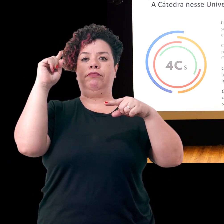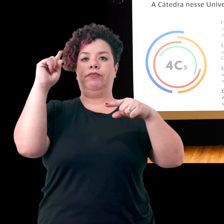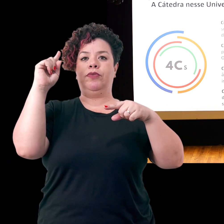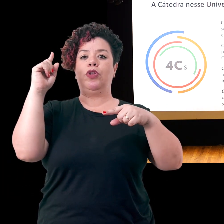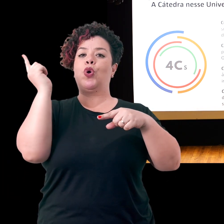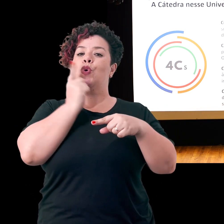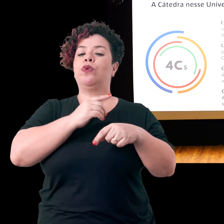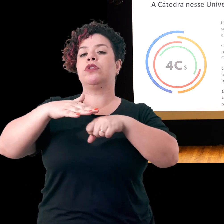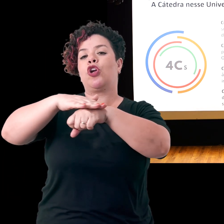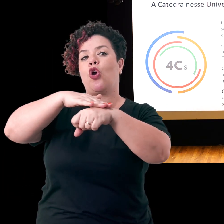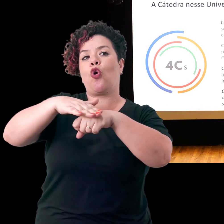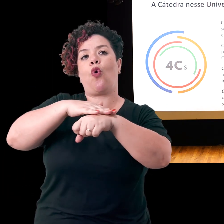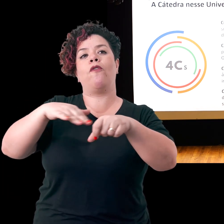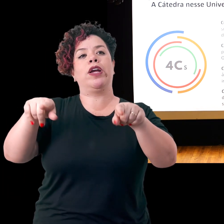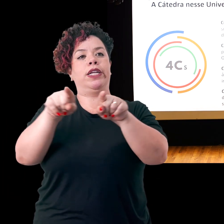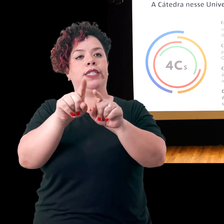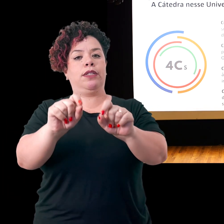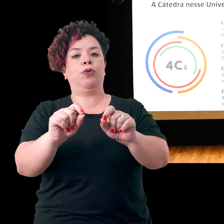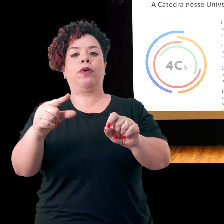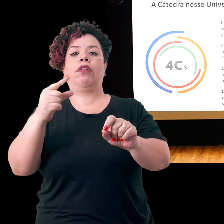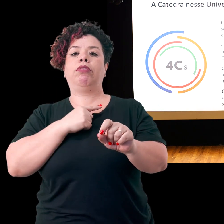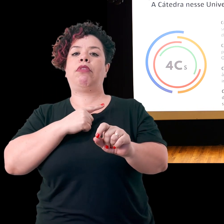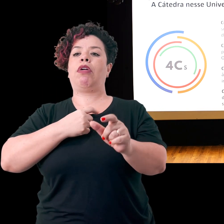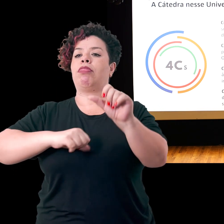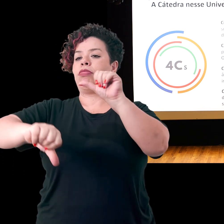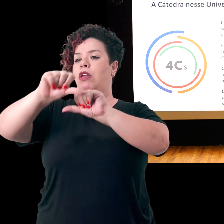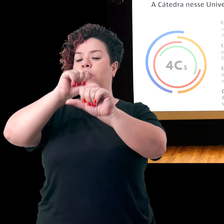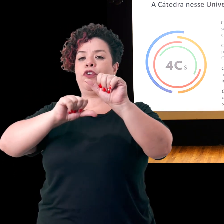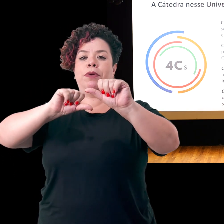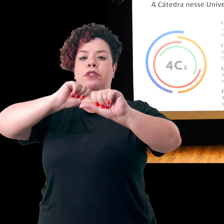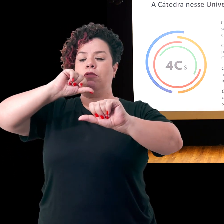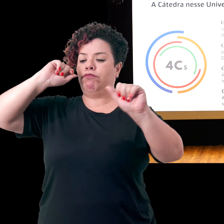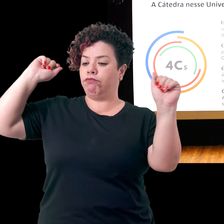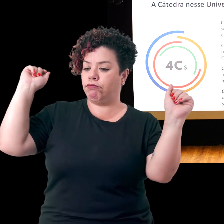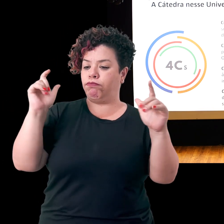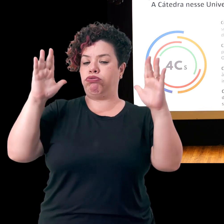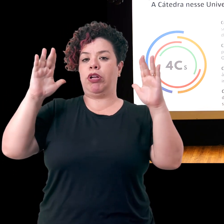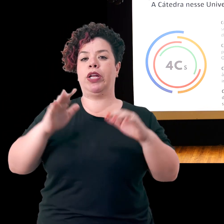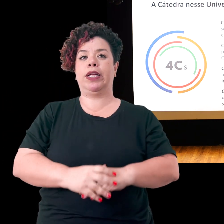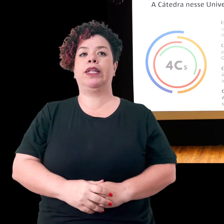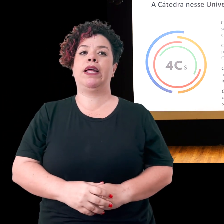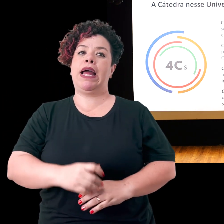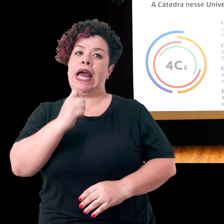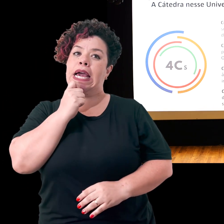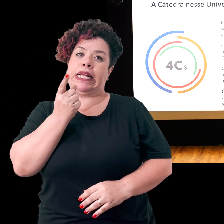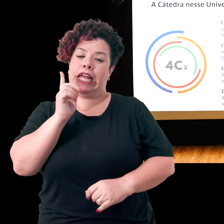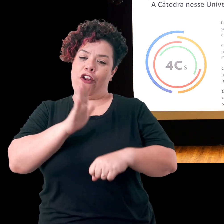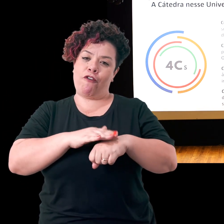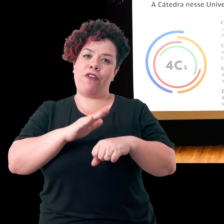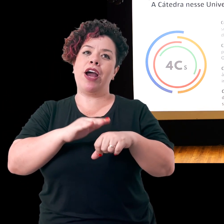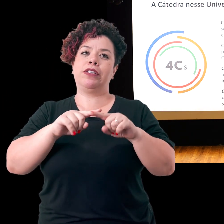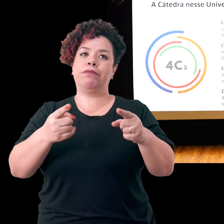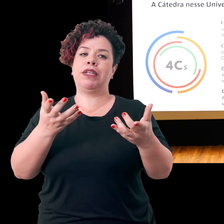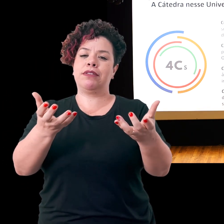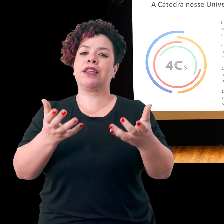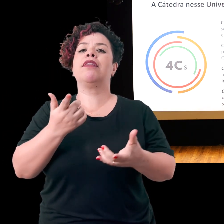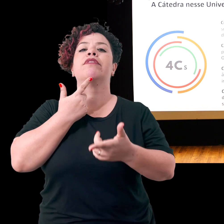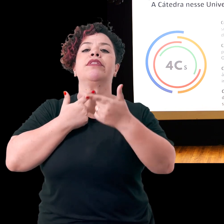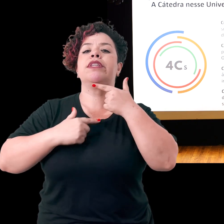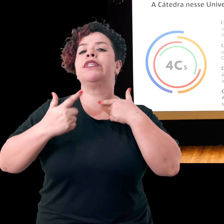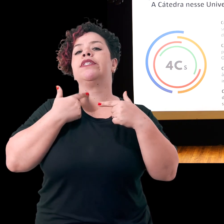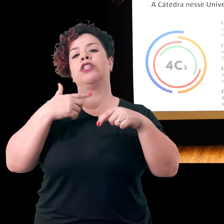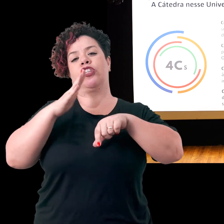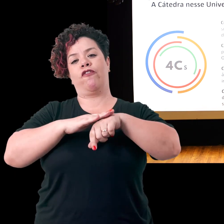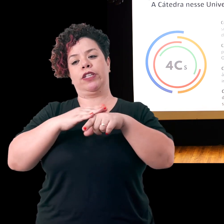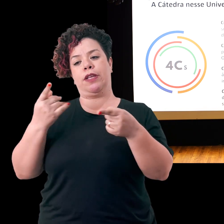Promover diálogos e promover transformação. Essa é a ideia, ainda que a Cátedra não faça, mas ela está buscando fazer,